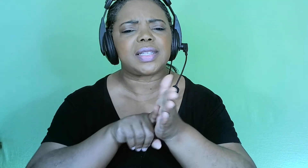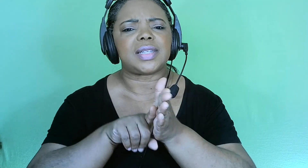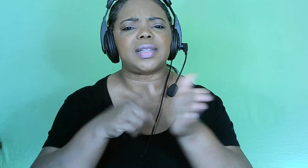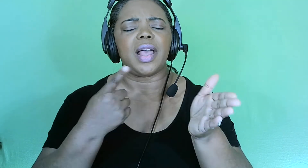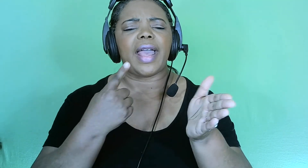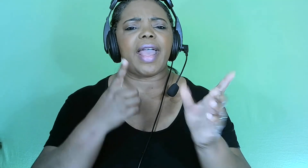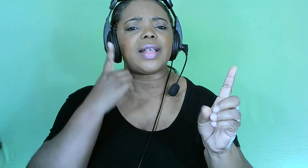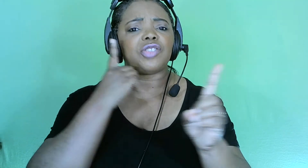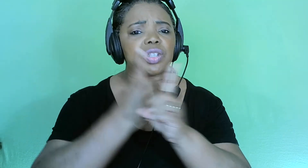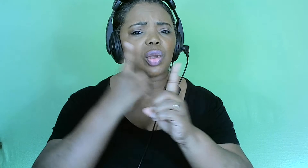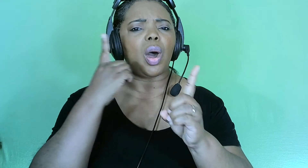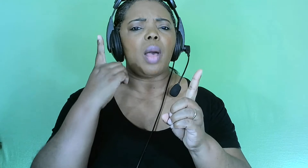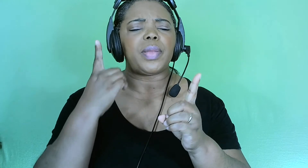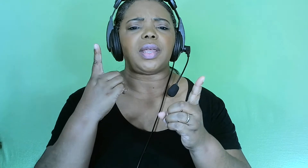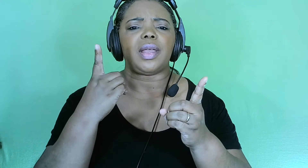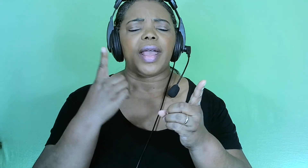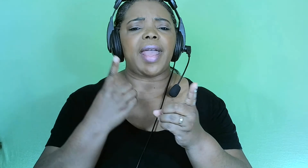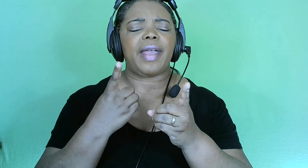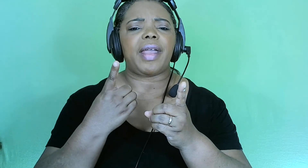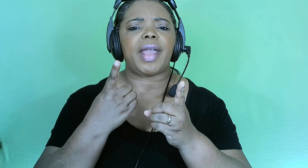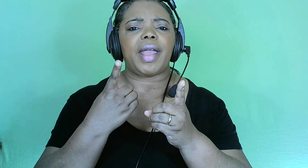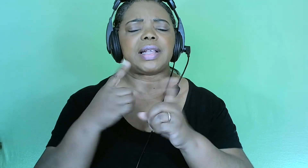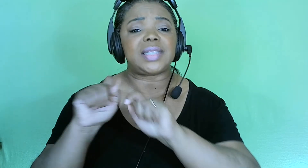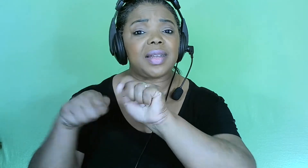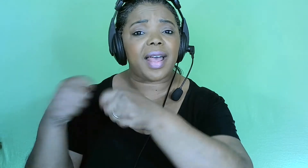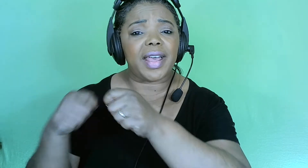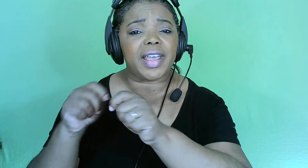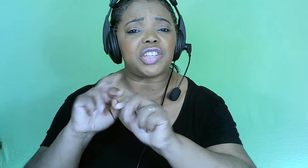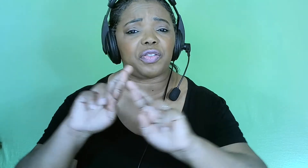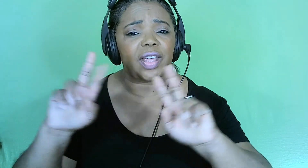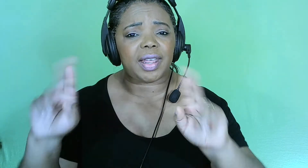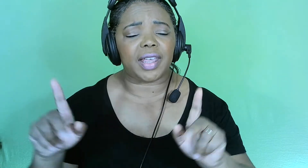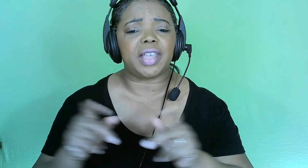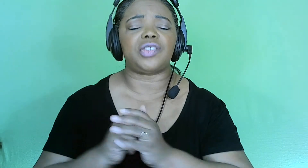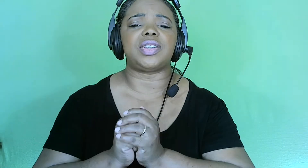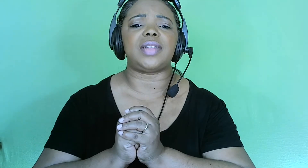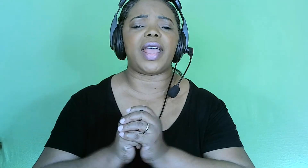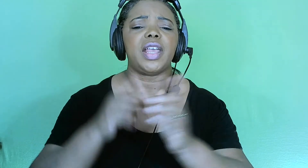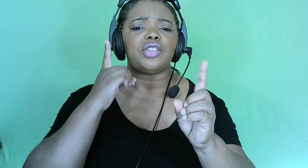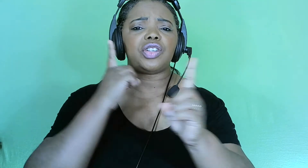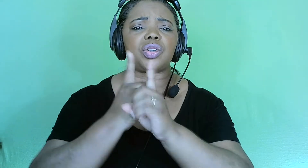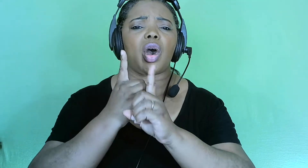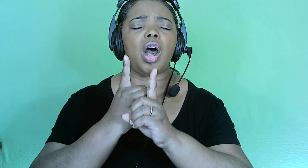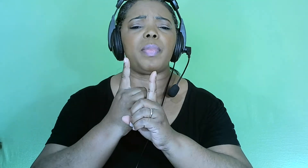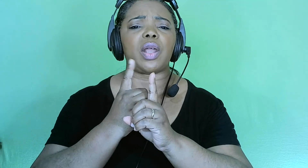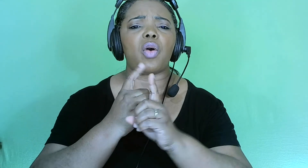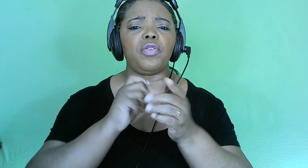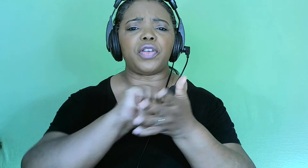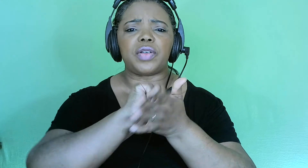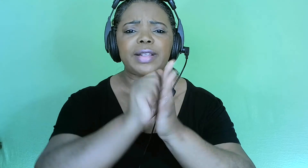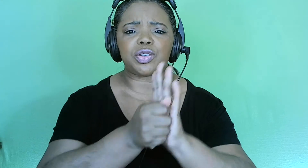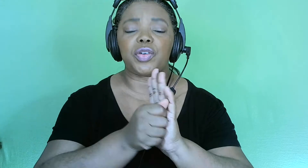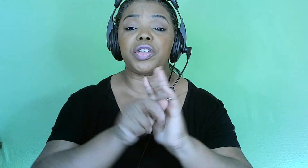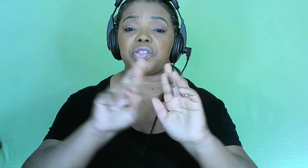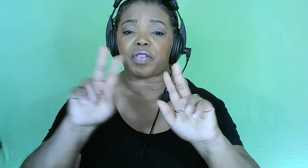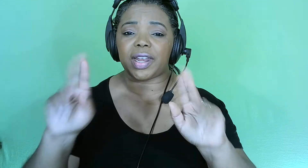pesquisa descobre sinais diferentes, né? Descobre configurações